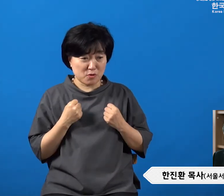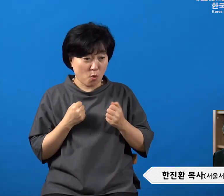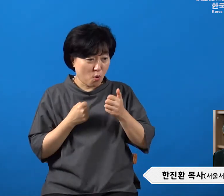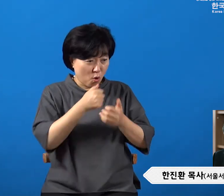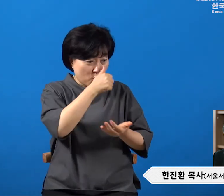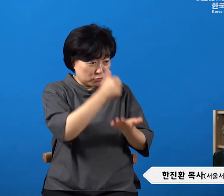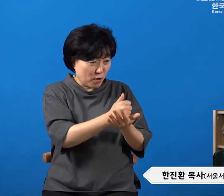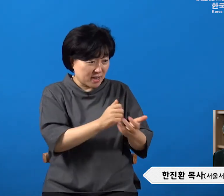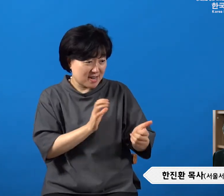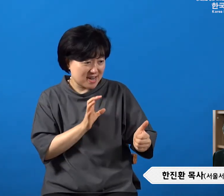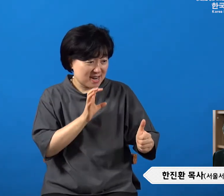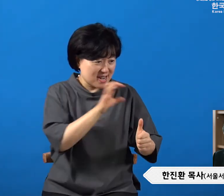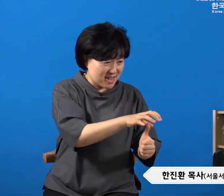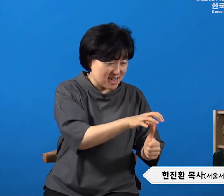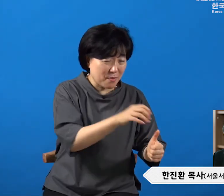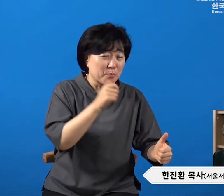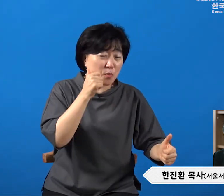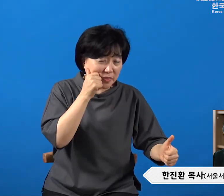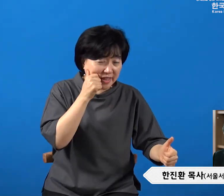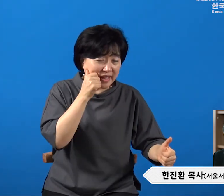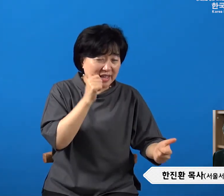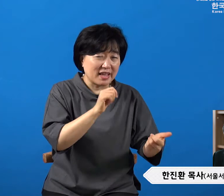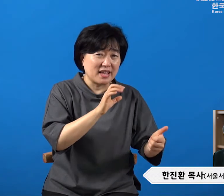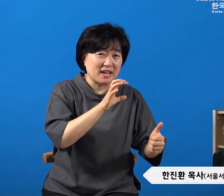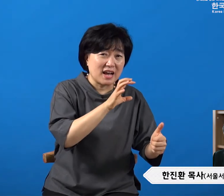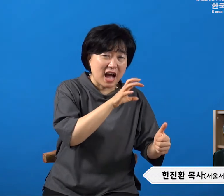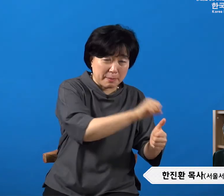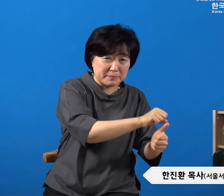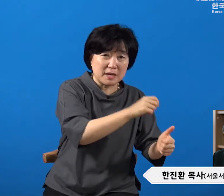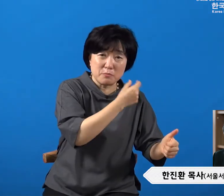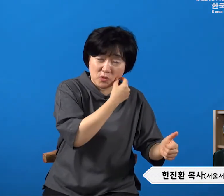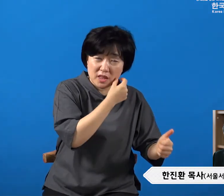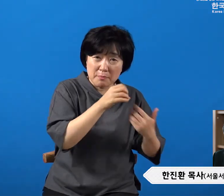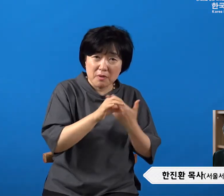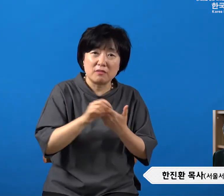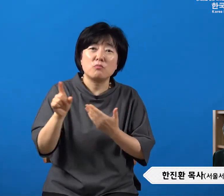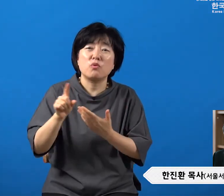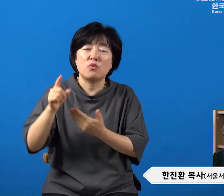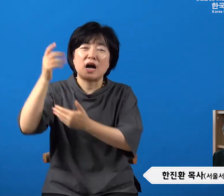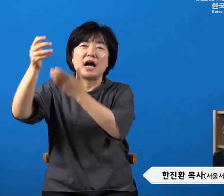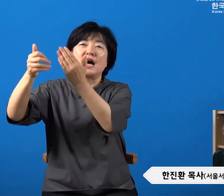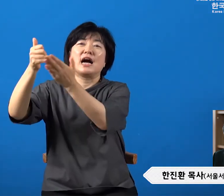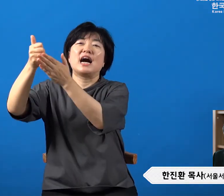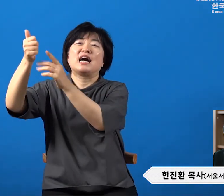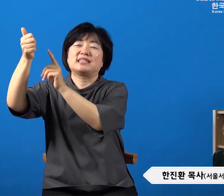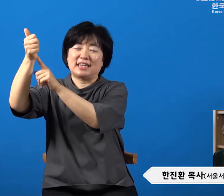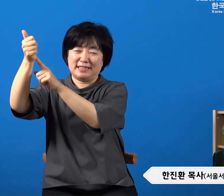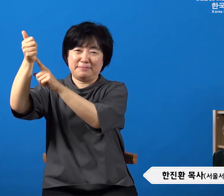합니다. 하나님의 시선으로 충만해지라고 합니다. 그것이 맞는 거지요.